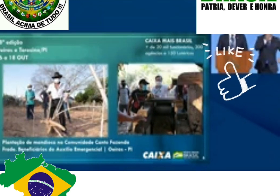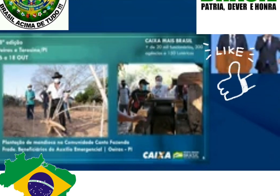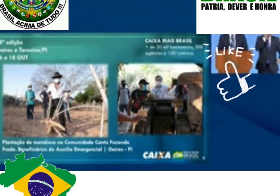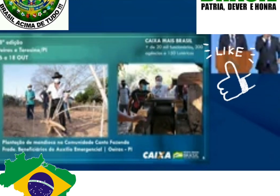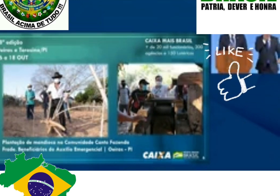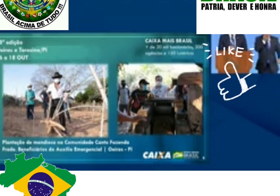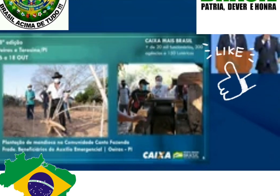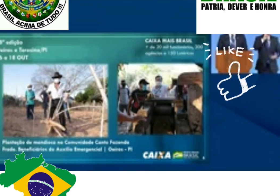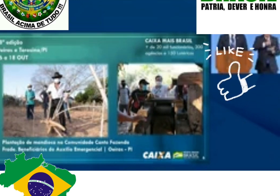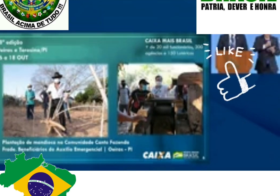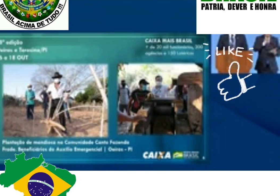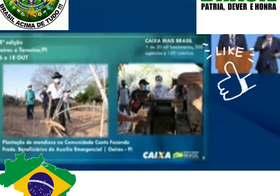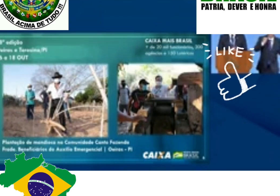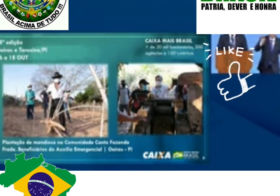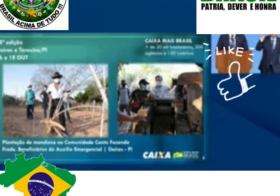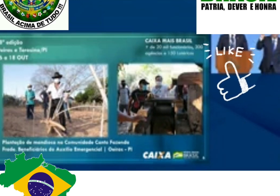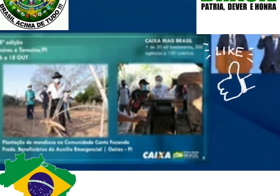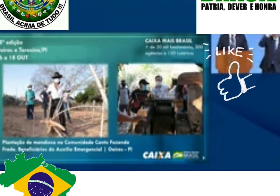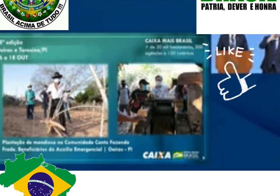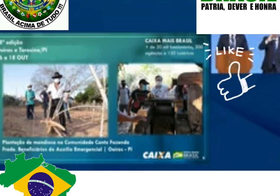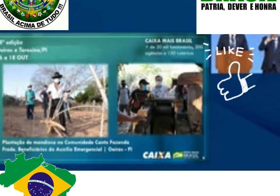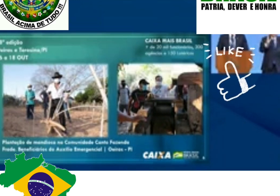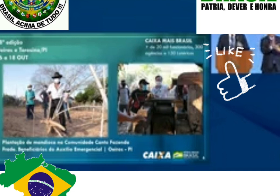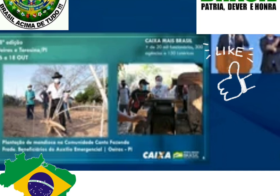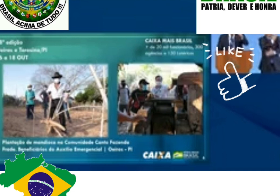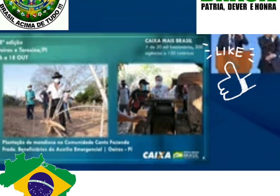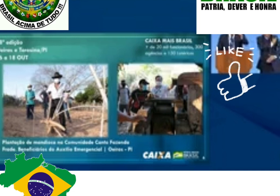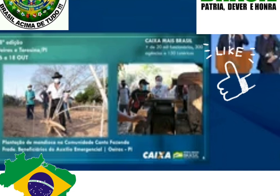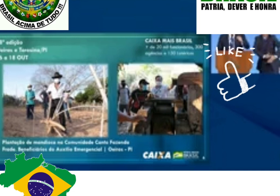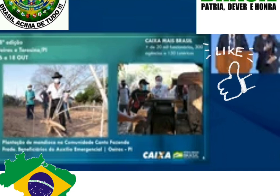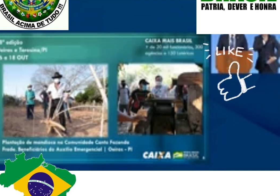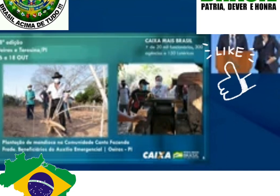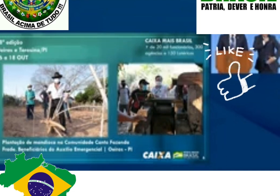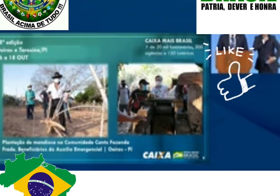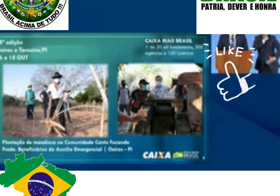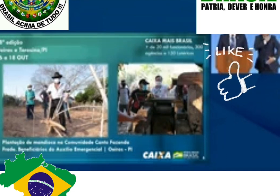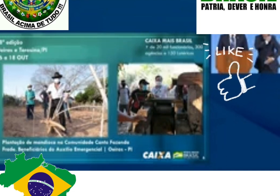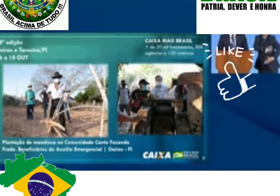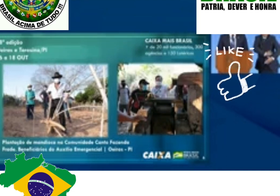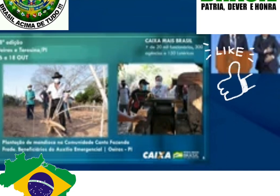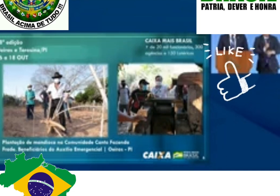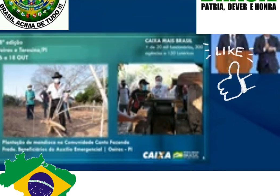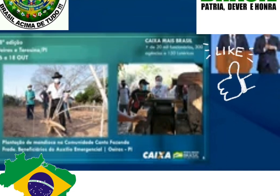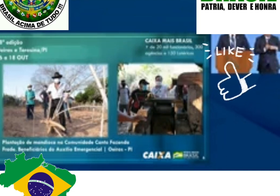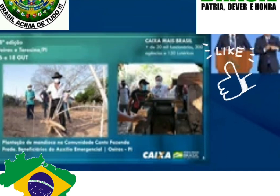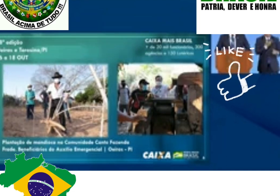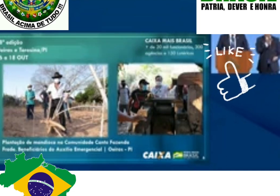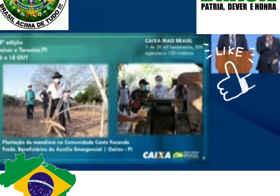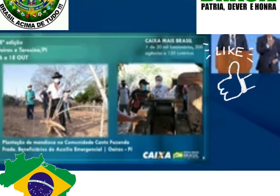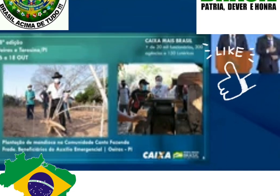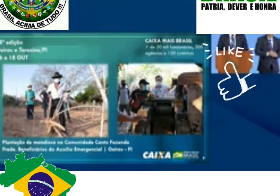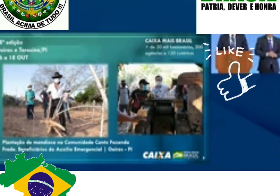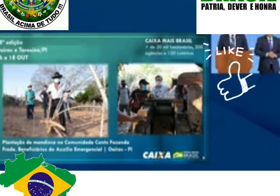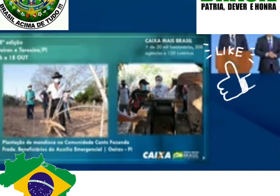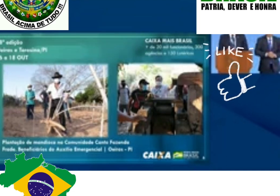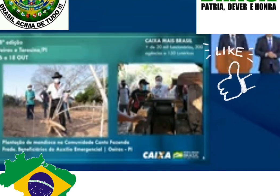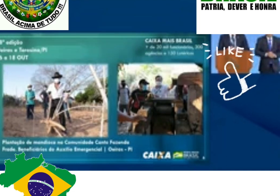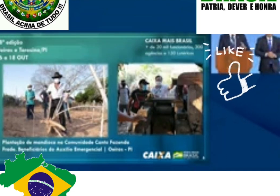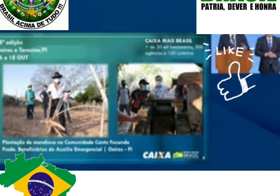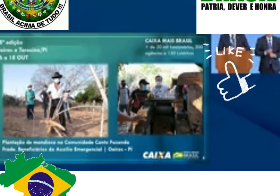realidade do Brasil. Um dos senhores tinha perdido uma parte do braço, porque naquele